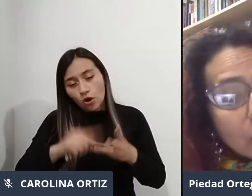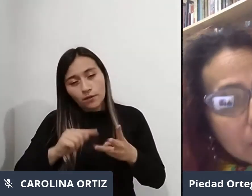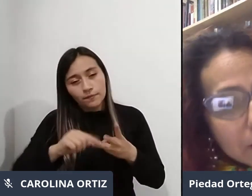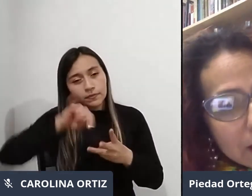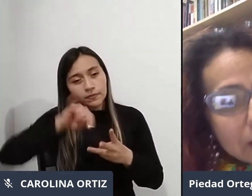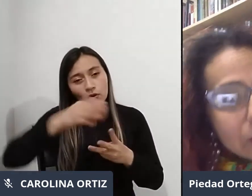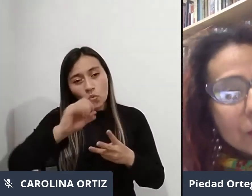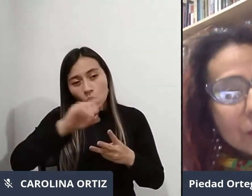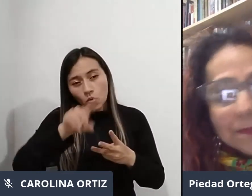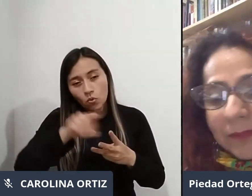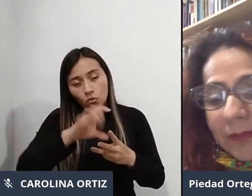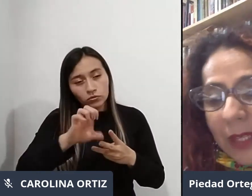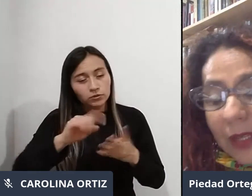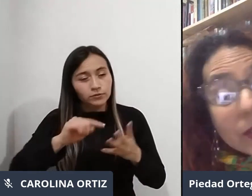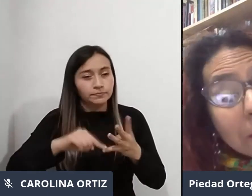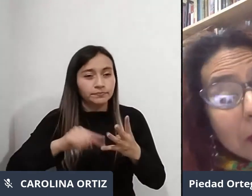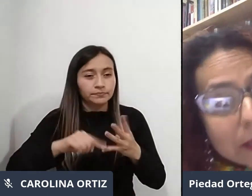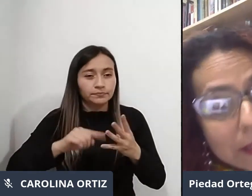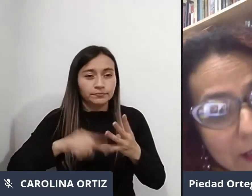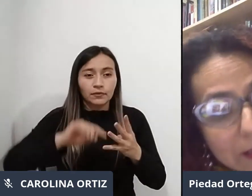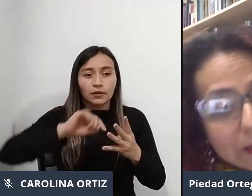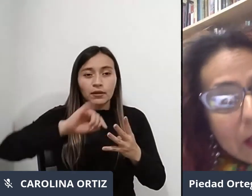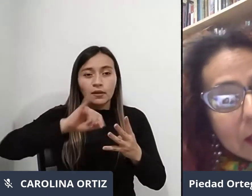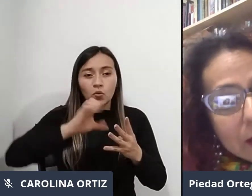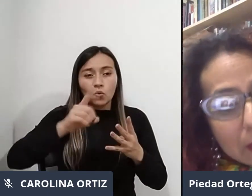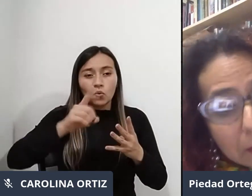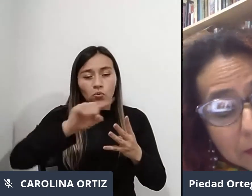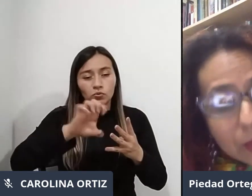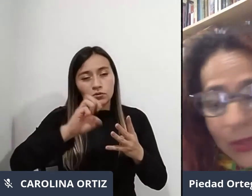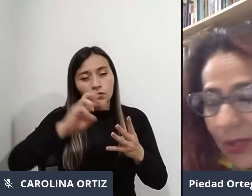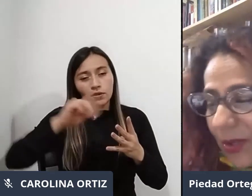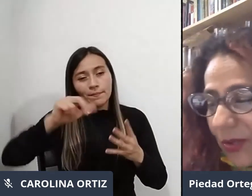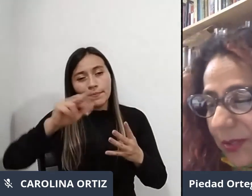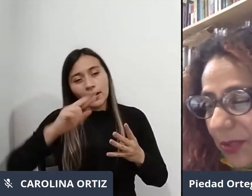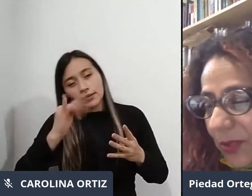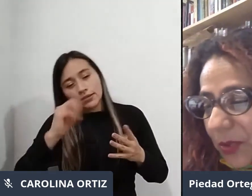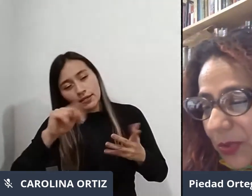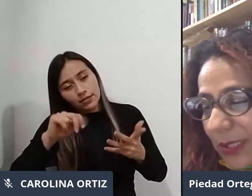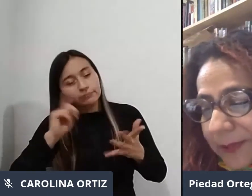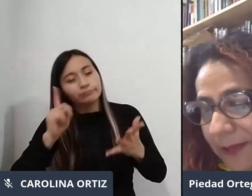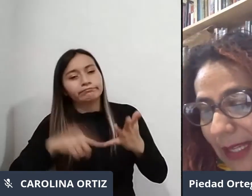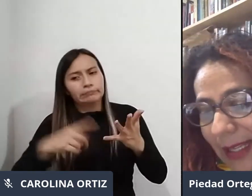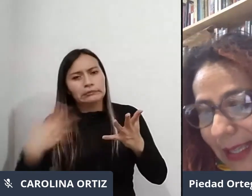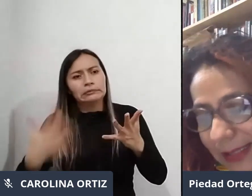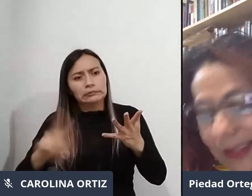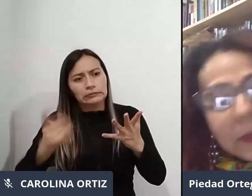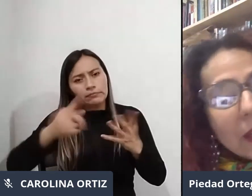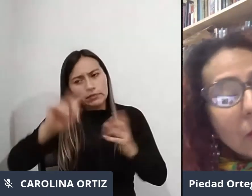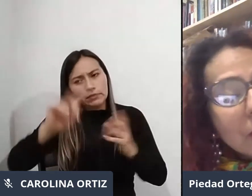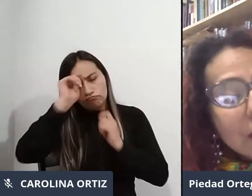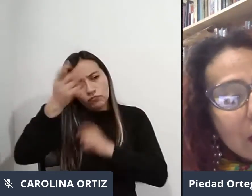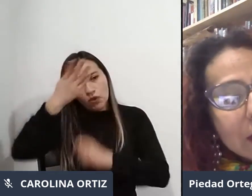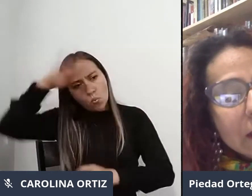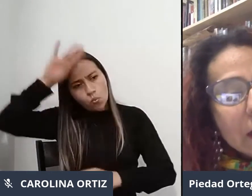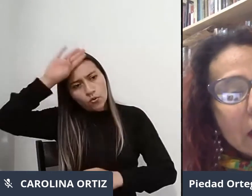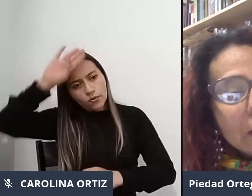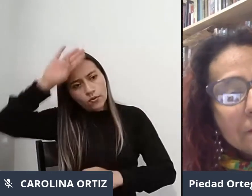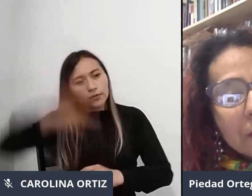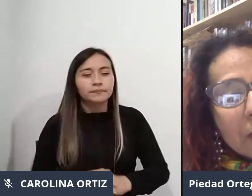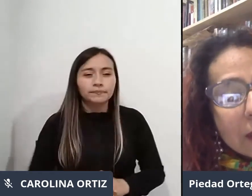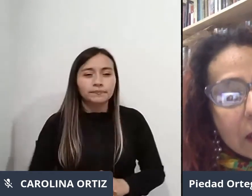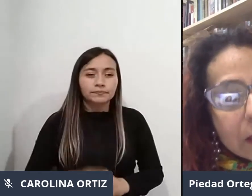Luis Revillato, José Martí, y aquí también nuestro reconocimiento a Cuba, esta pedagogía